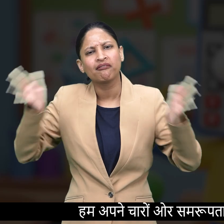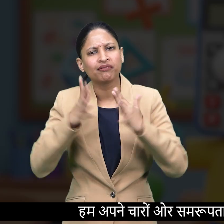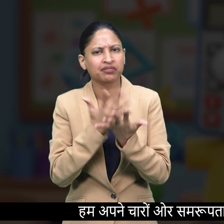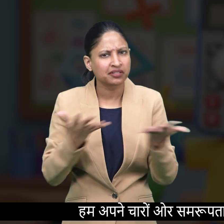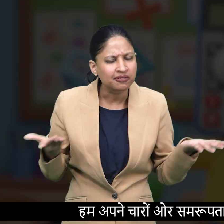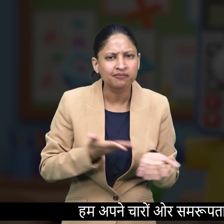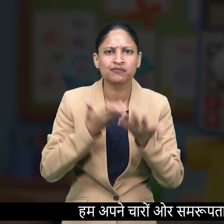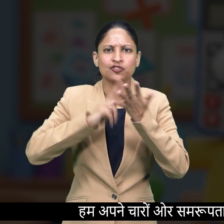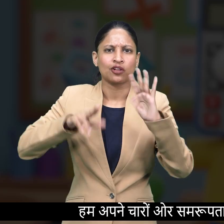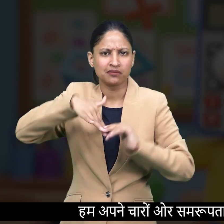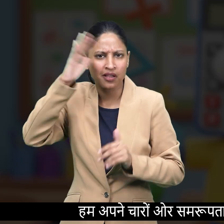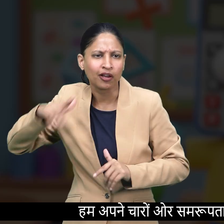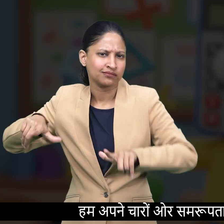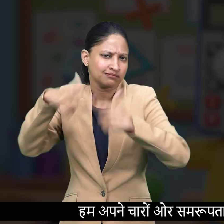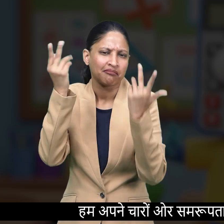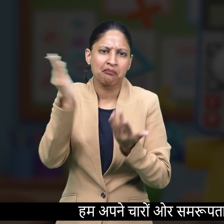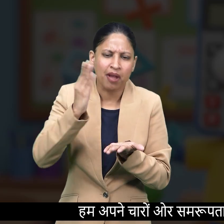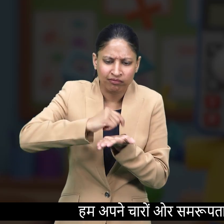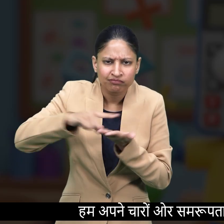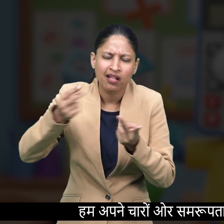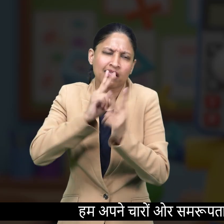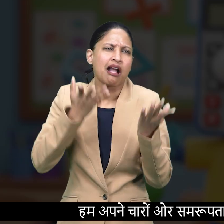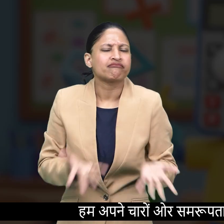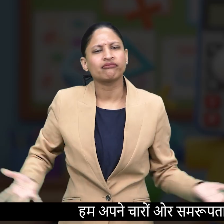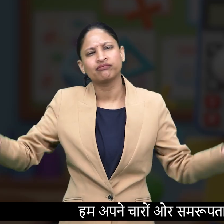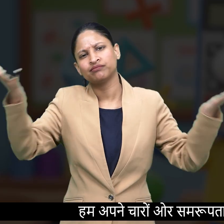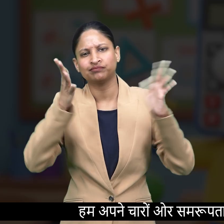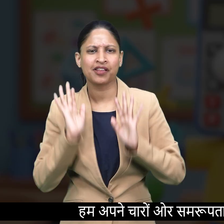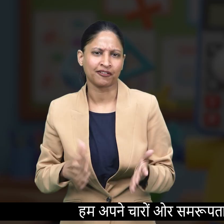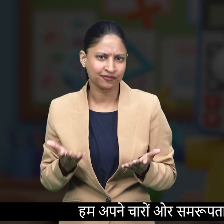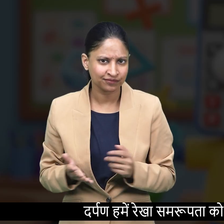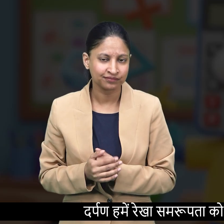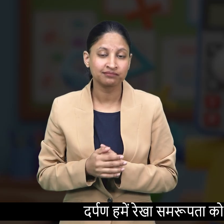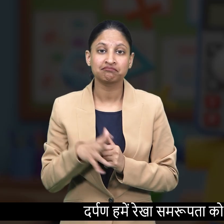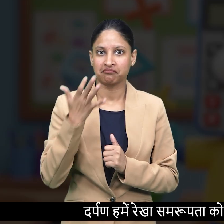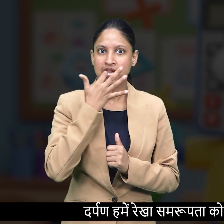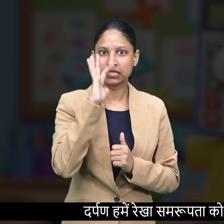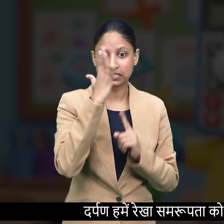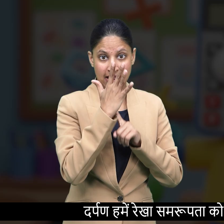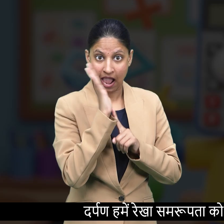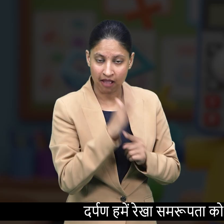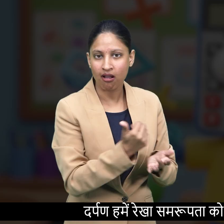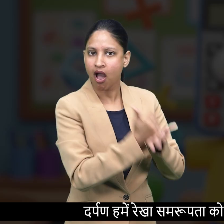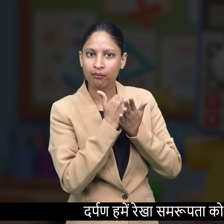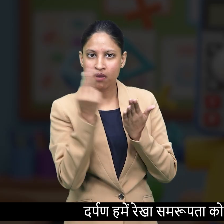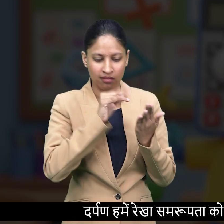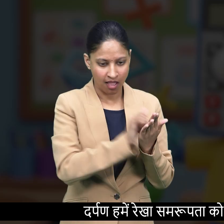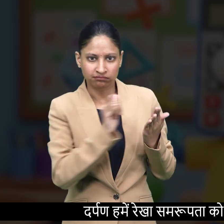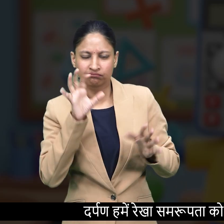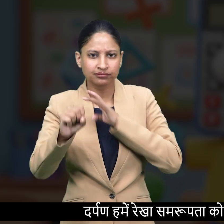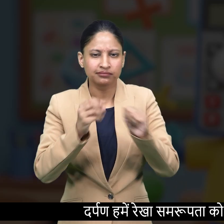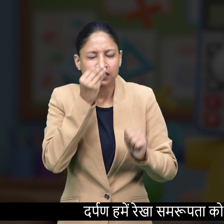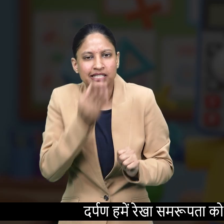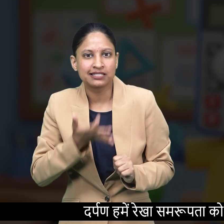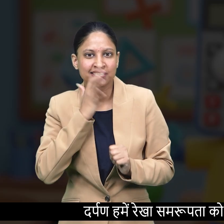वस्तुओं में भी और प्रकृति में भी। दर्पण हमें रेखा समरूपता को सरलता